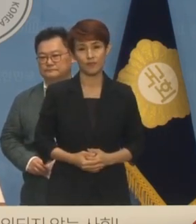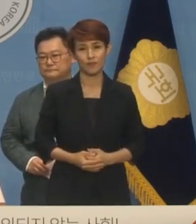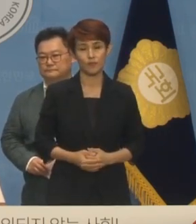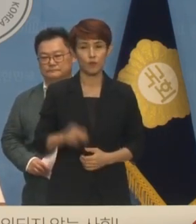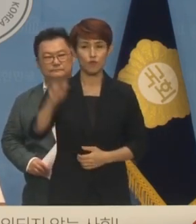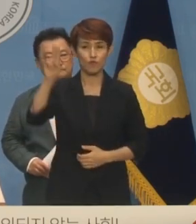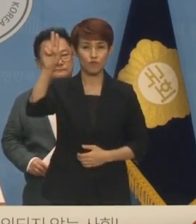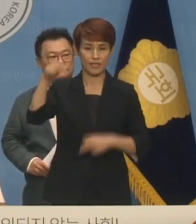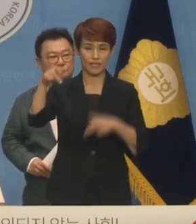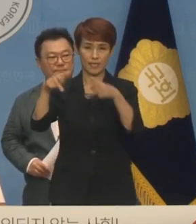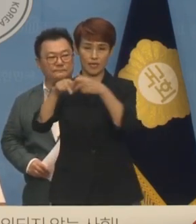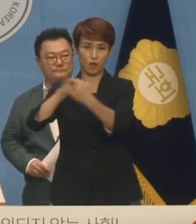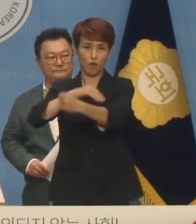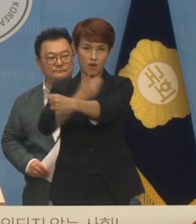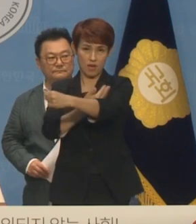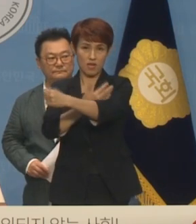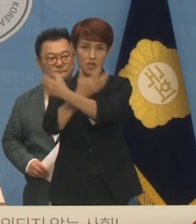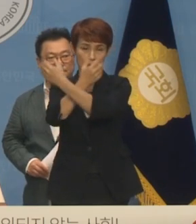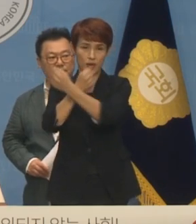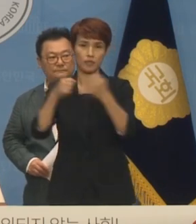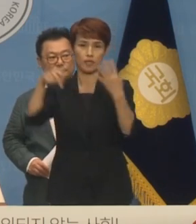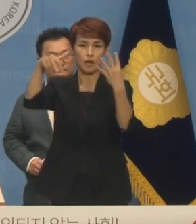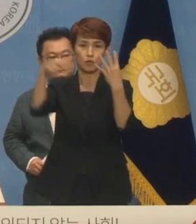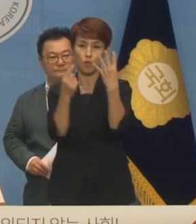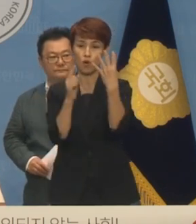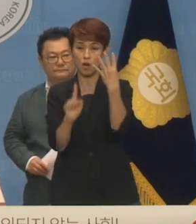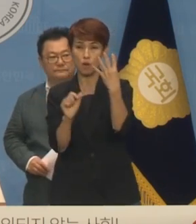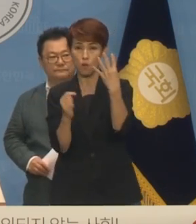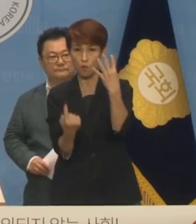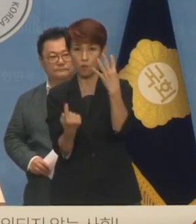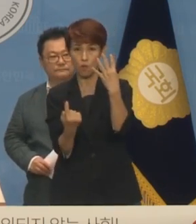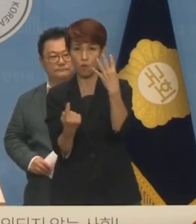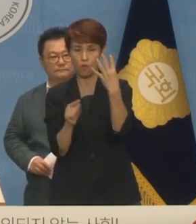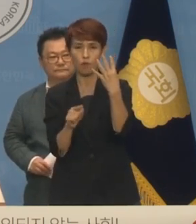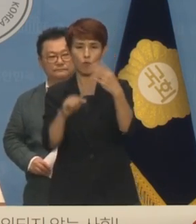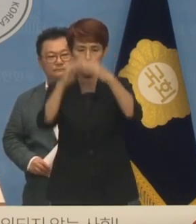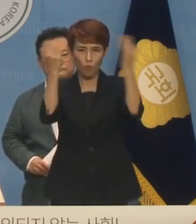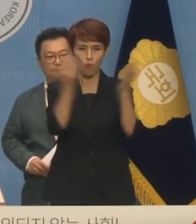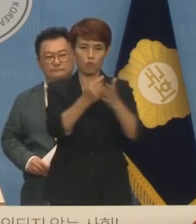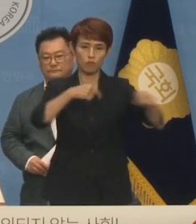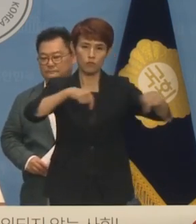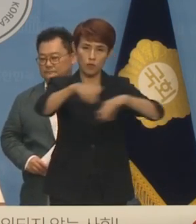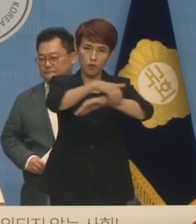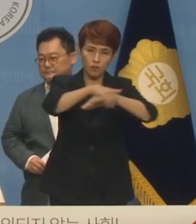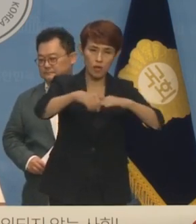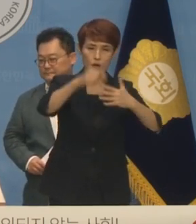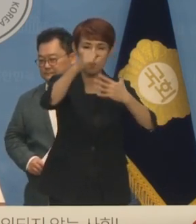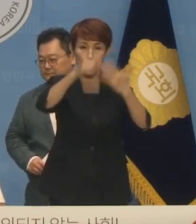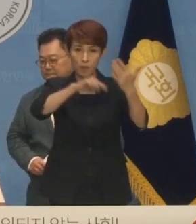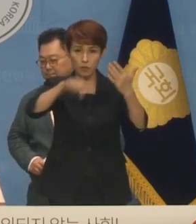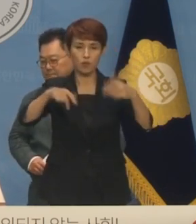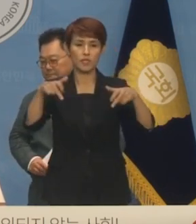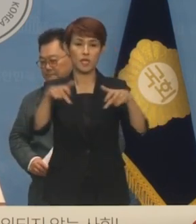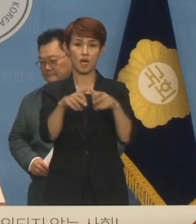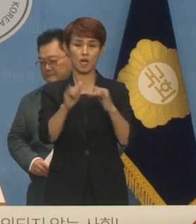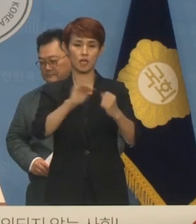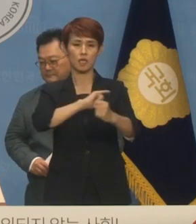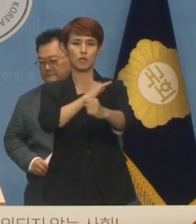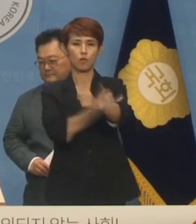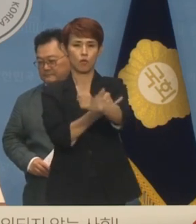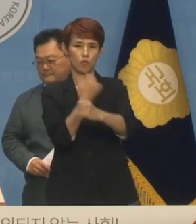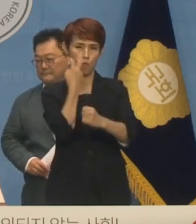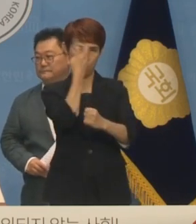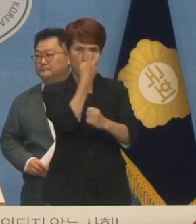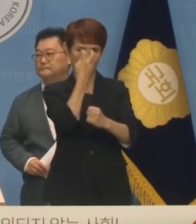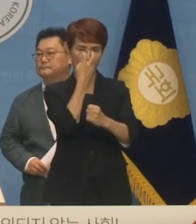유엔 장애인 권리 협약 제4조 제1호에 다해서는 모든 정책과 프로그램에서 장애인의 인권 보호와 그